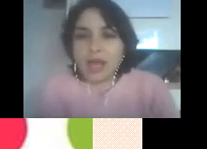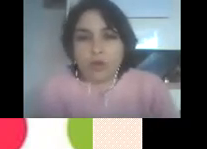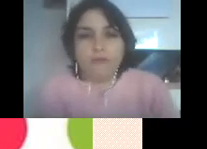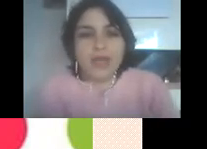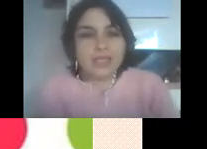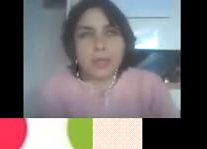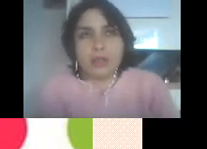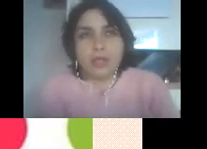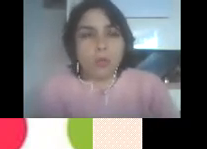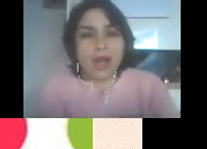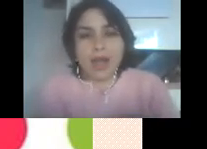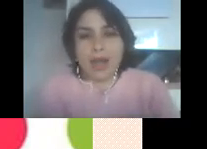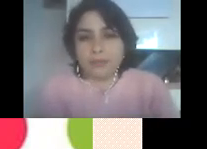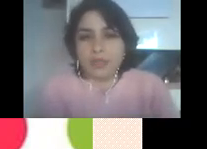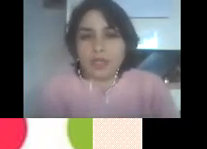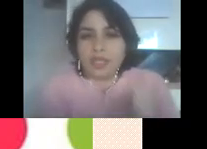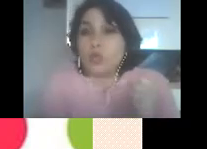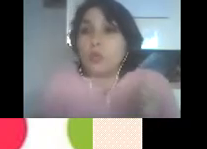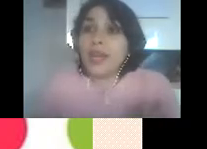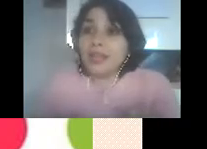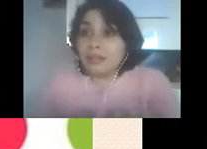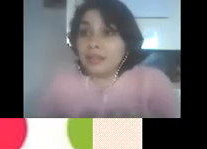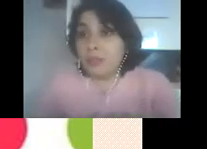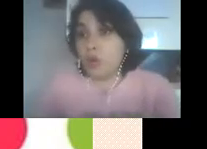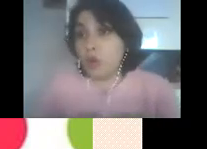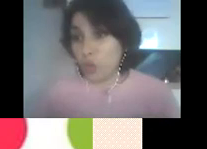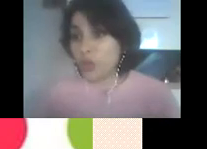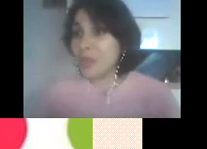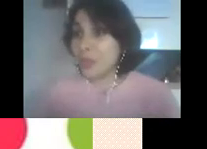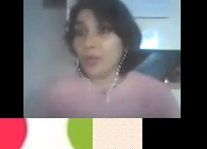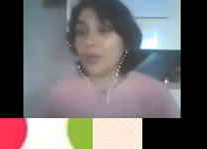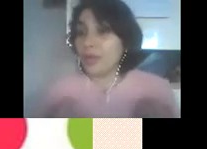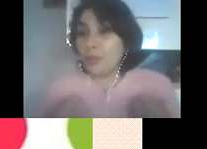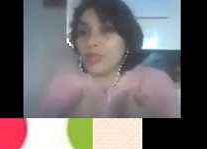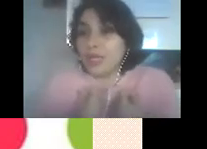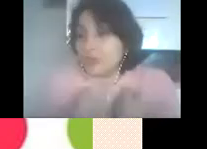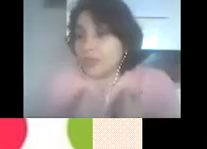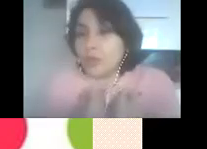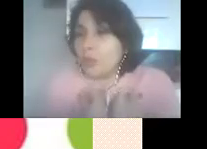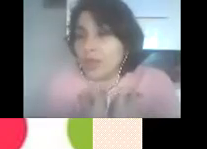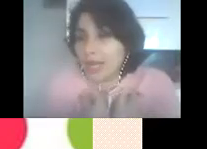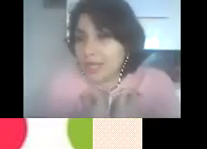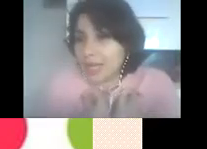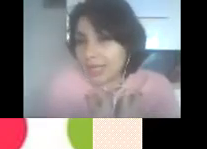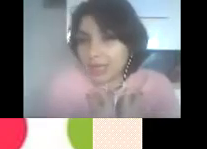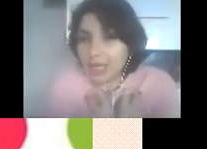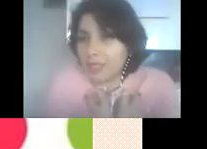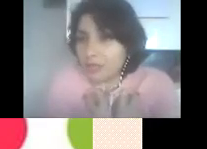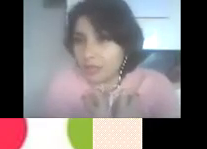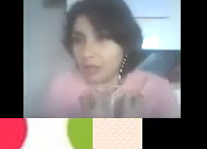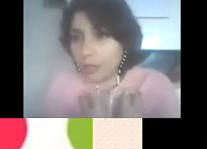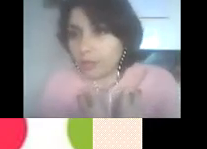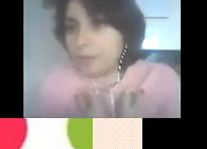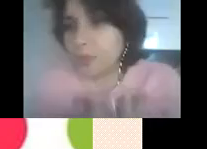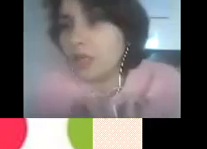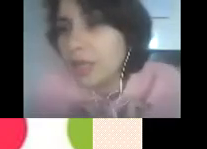el calor fácilmente, como la lana, que es un buen aislante térmico. Cuando uno se pone, por ejemplo, un chalequito así como de lana, se calienta el tiro, ¿se han